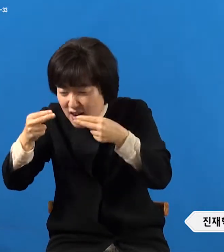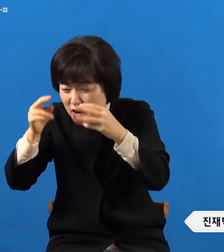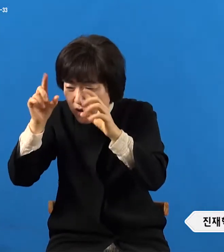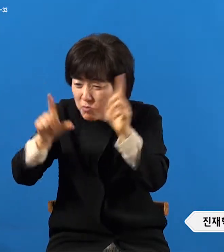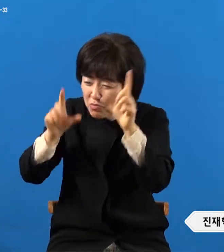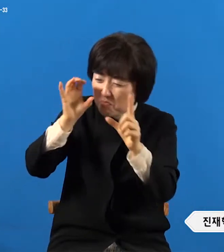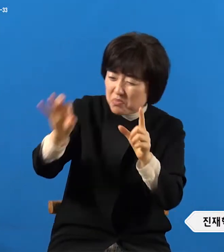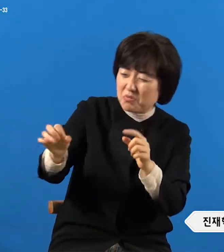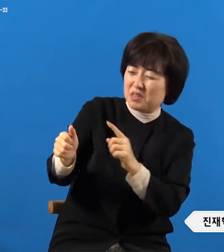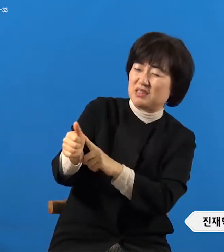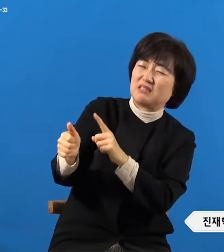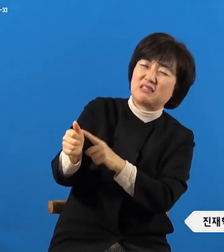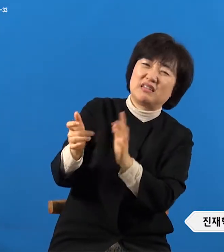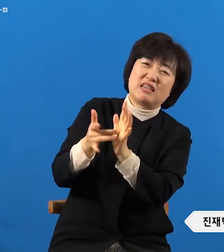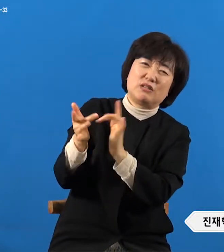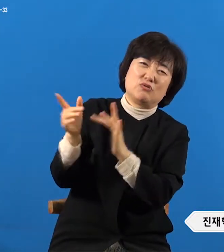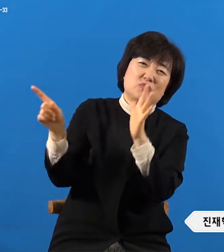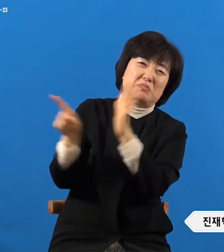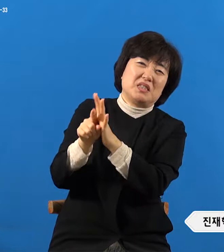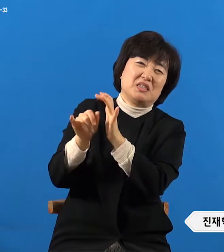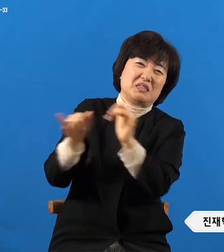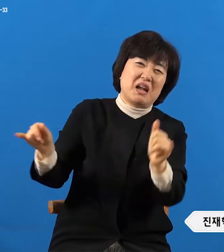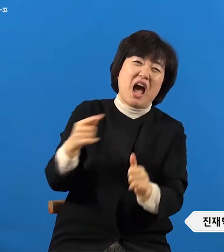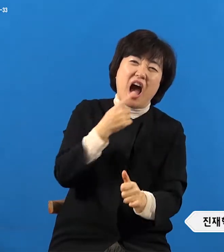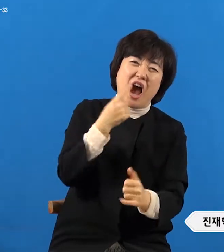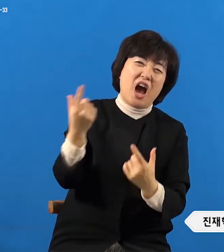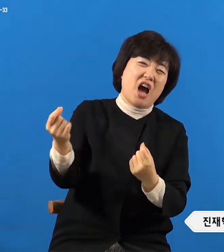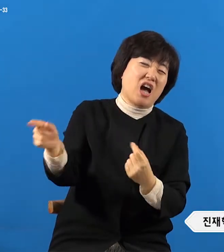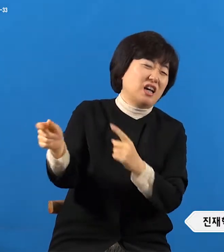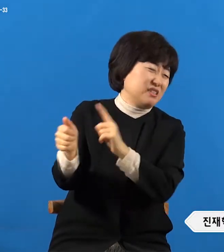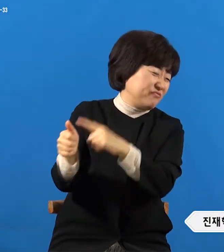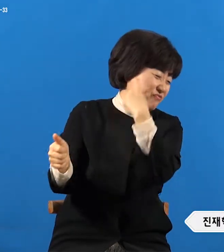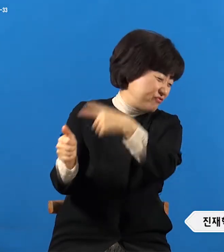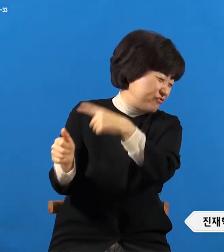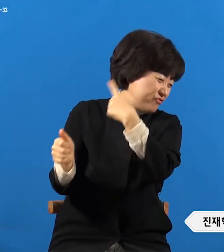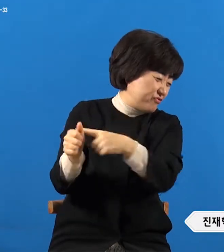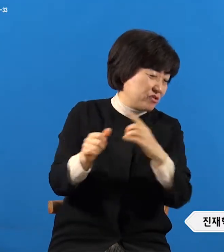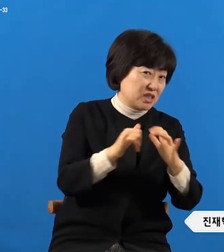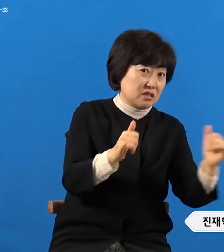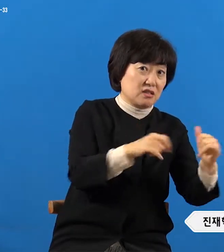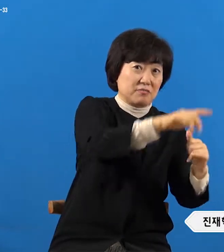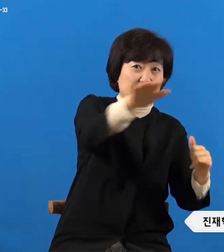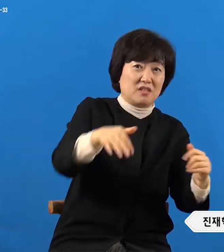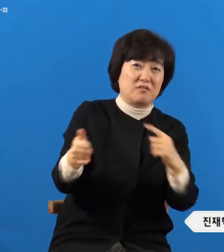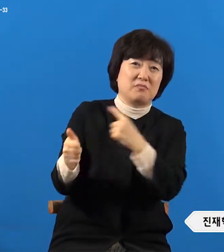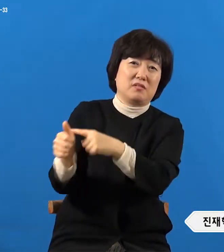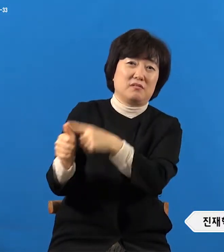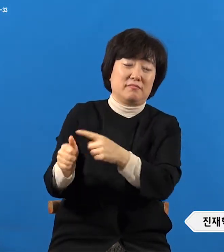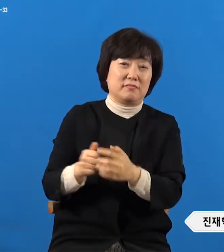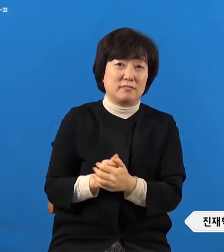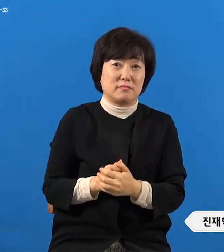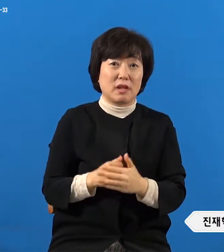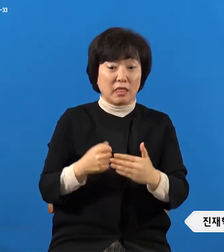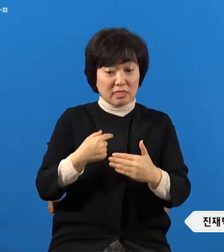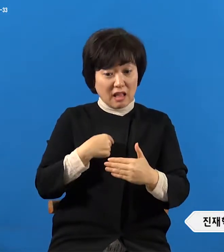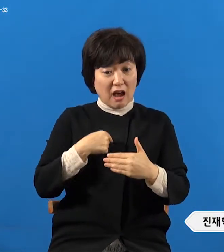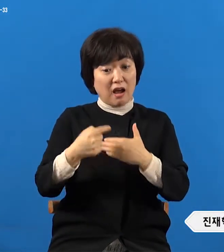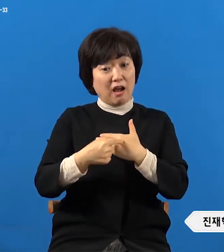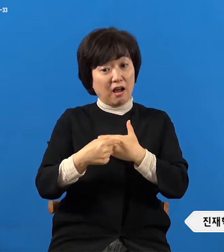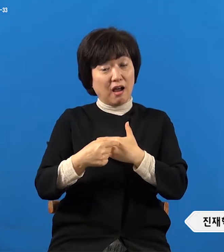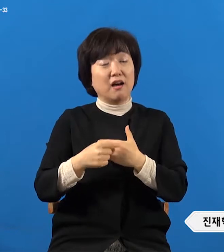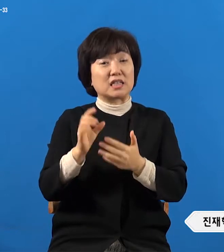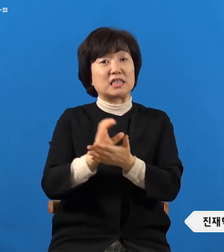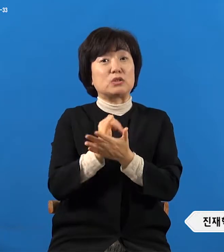라고 조롱한다. 사랑하는 여러분, 우리가 제자이다고 소개하고